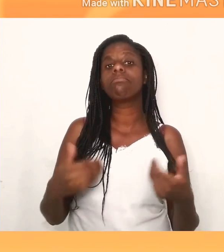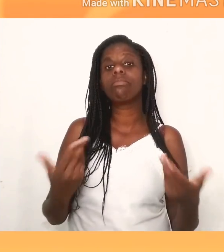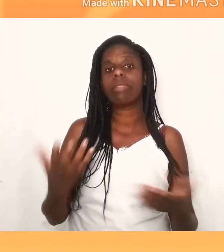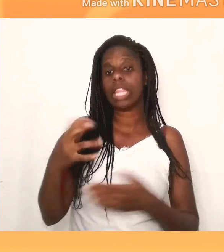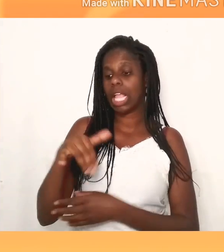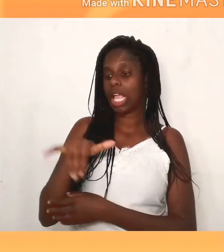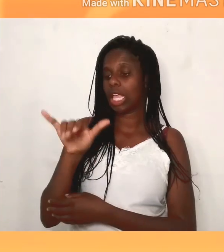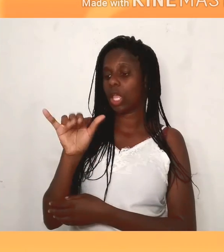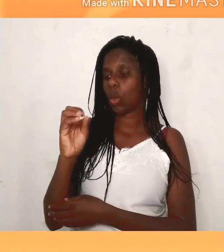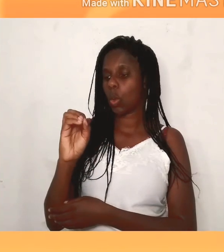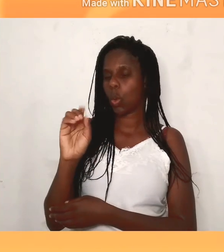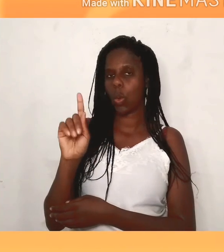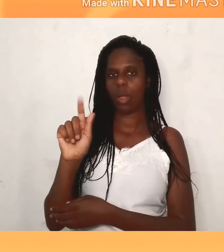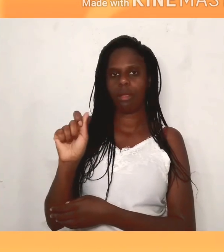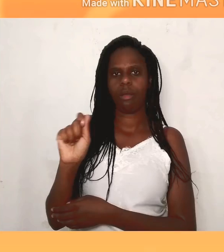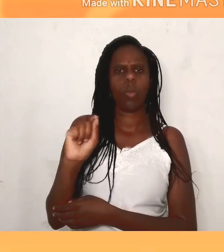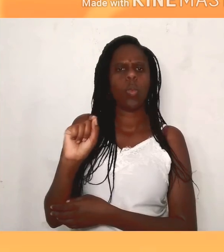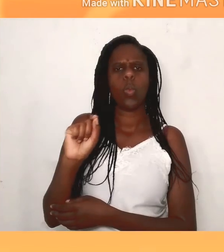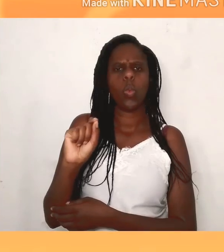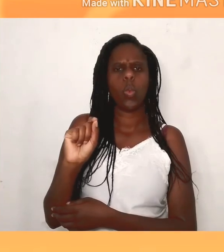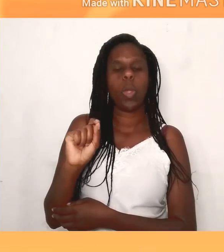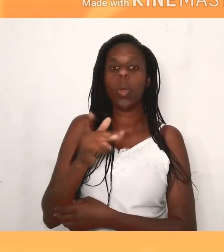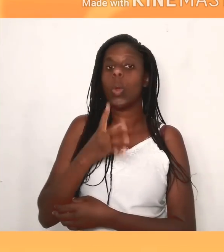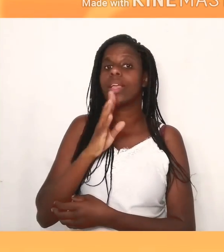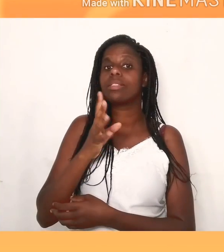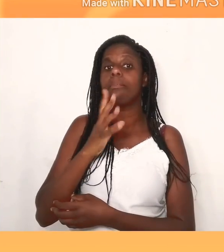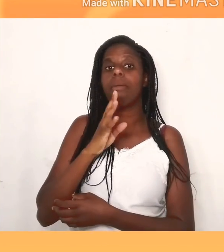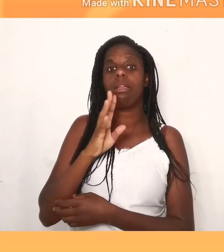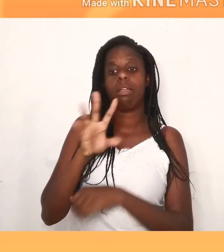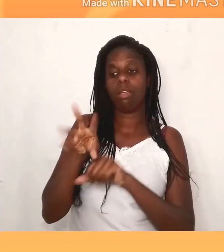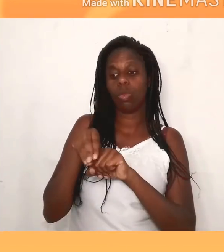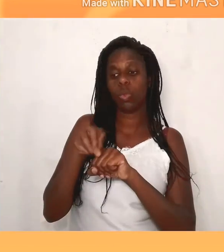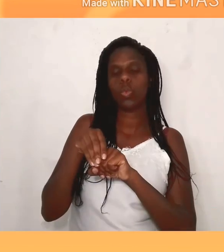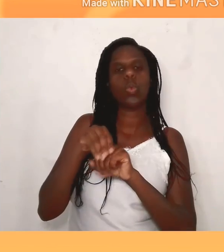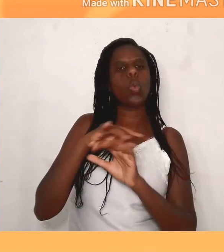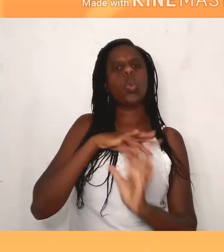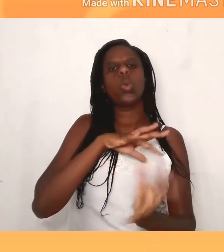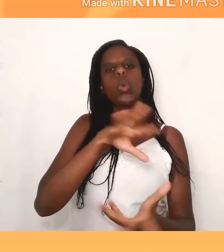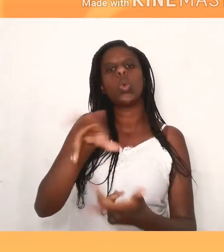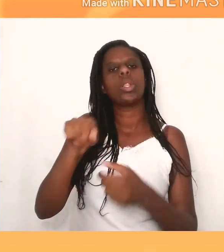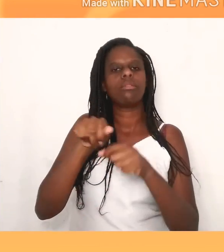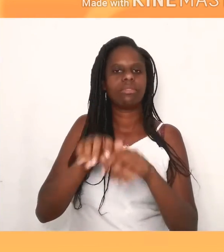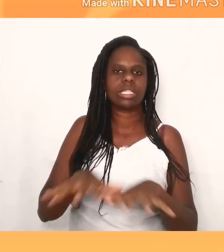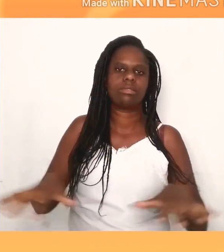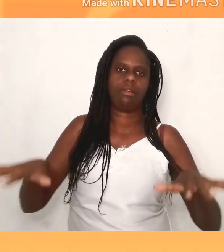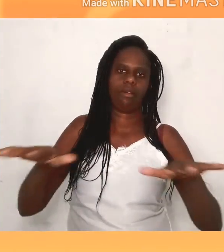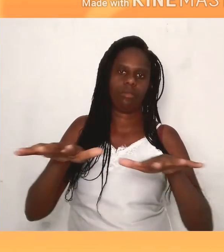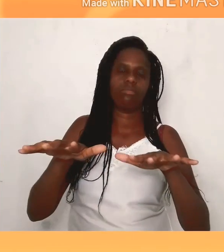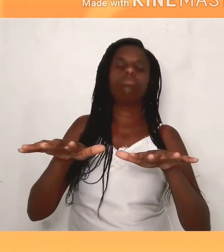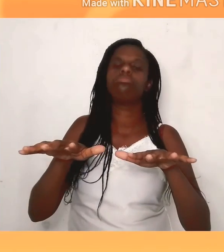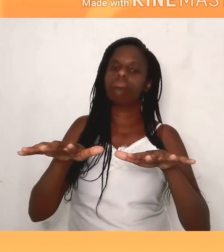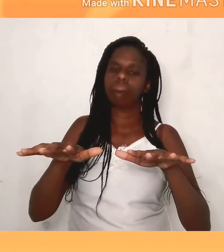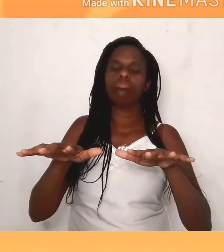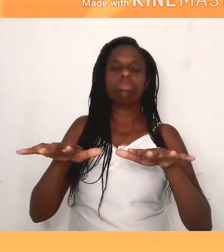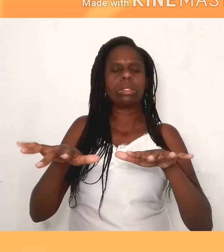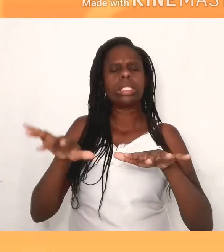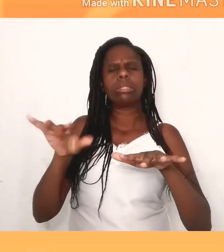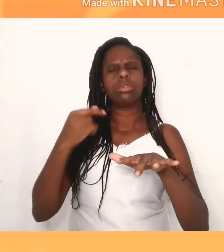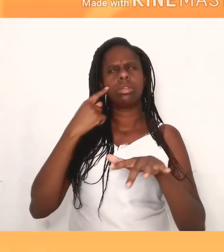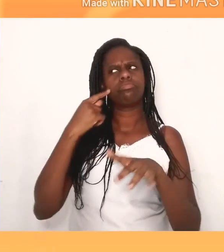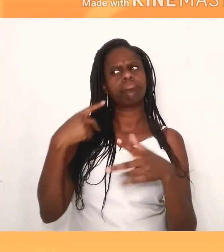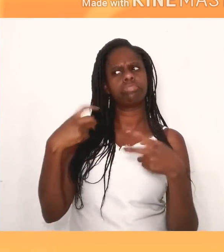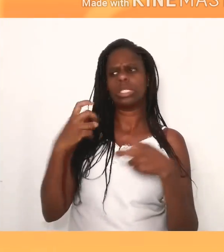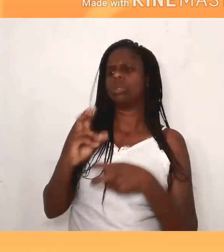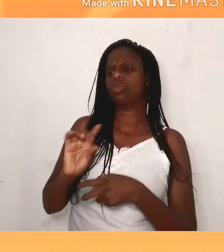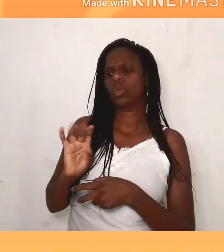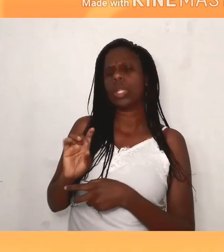Então, o yoga é esse saber universal, pessoal. Esse saber que é um saber intuitivo, que